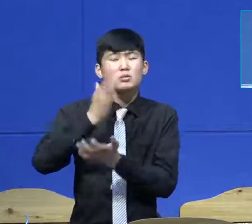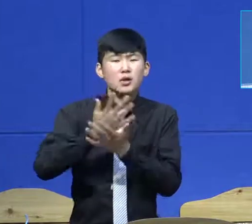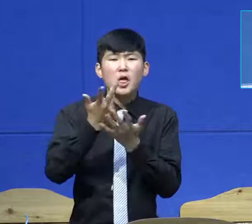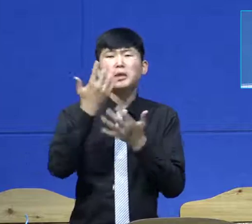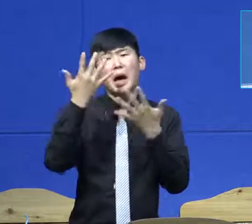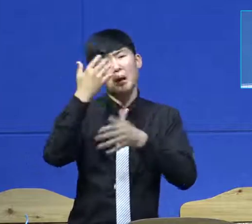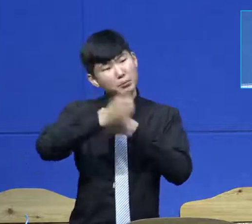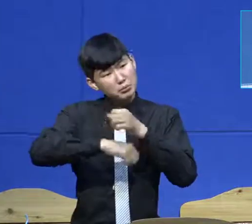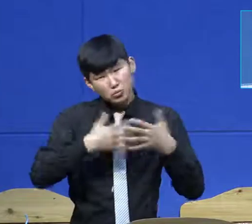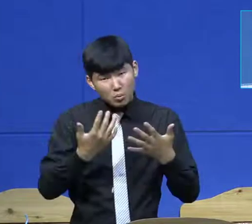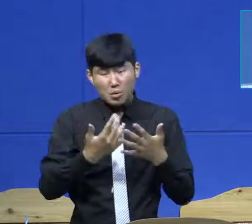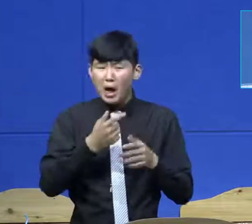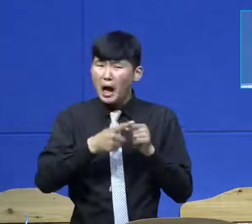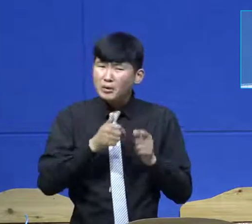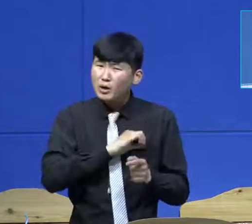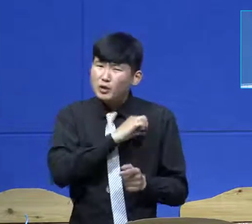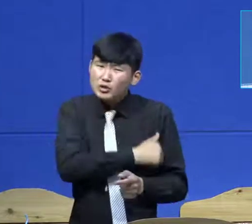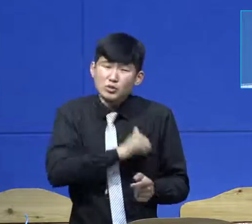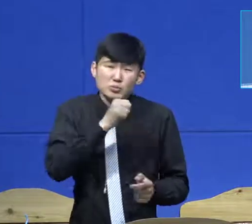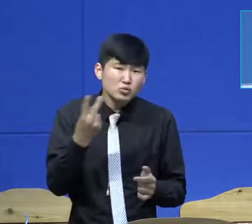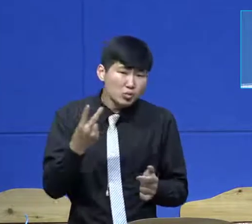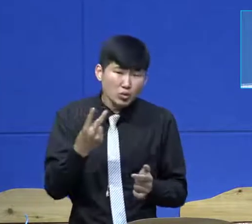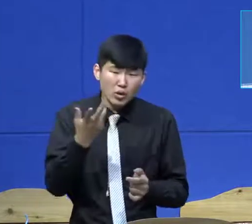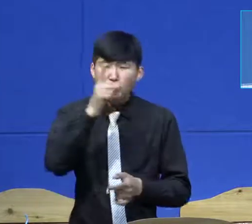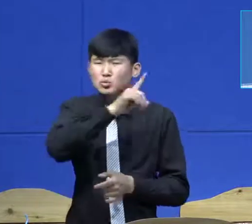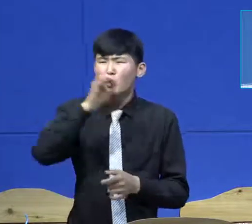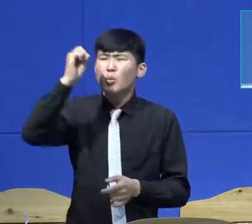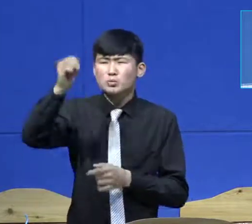жил байвал хангалттай биш үү? Хэдэн 100 жил юун чарлахтай байгаа?